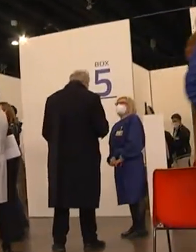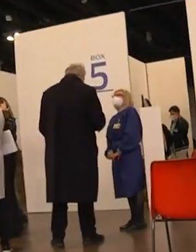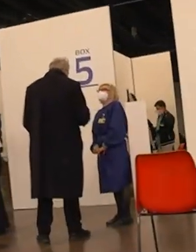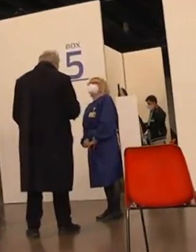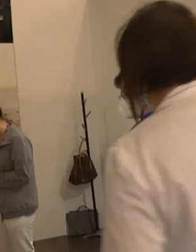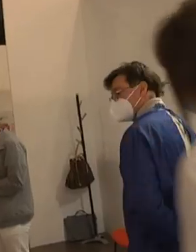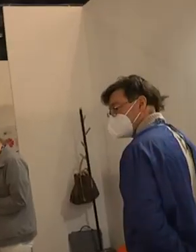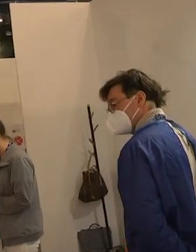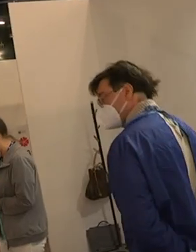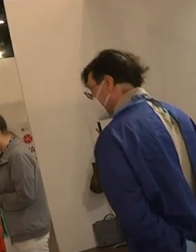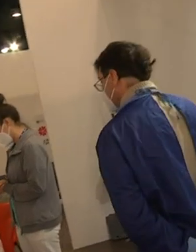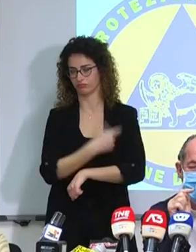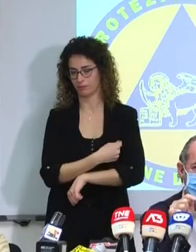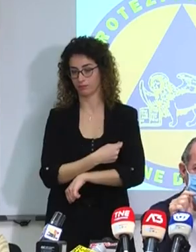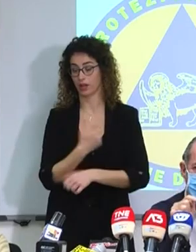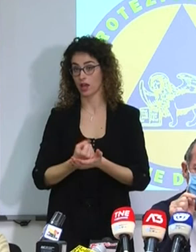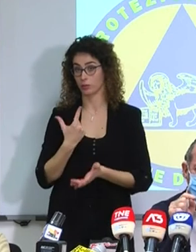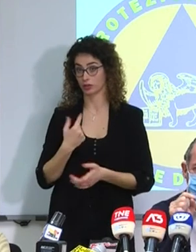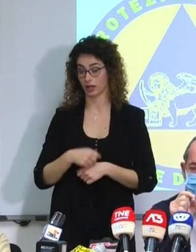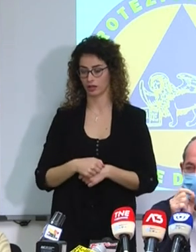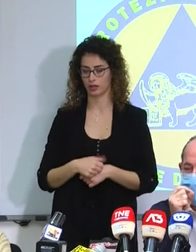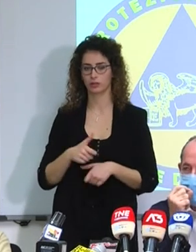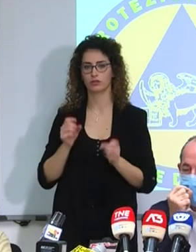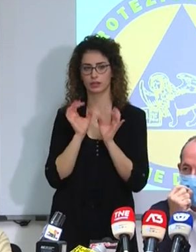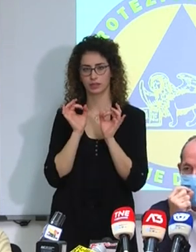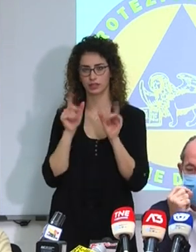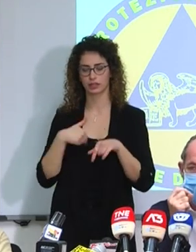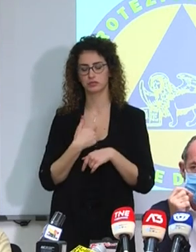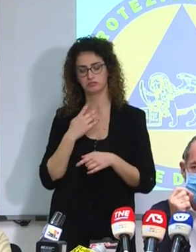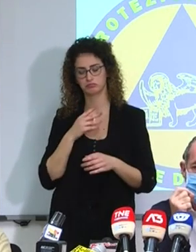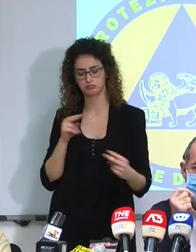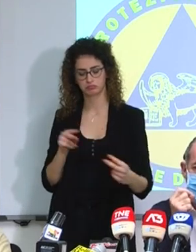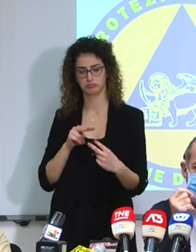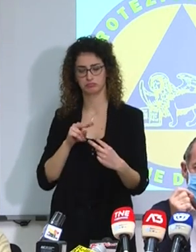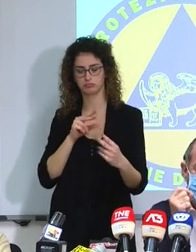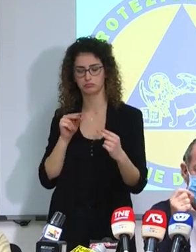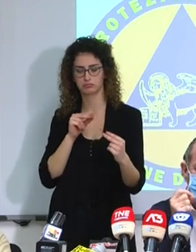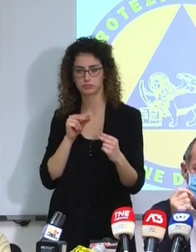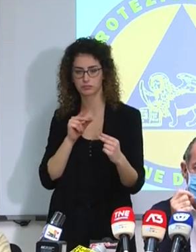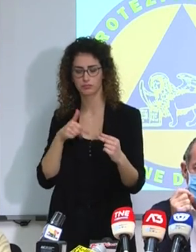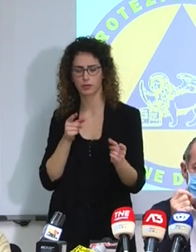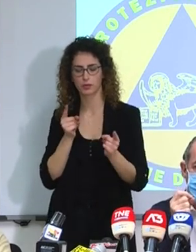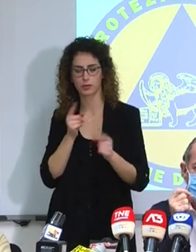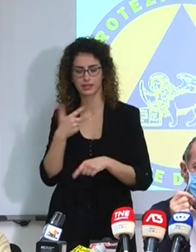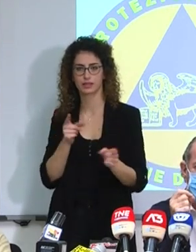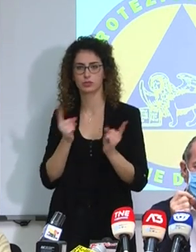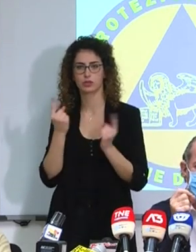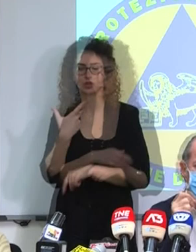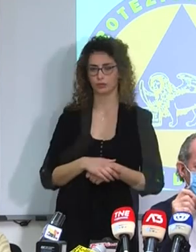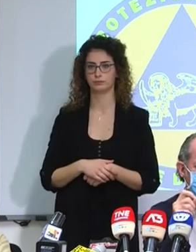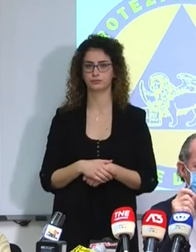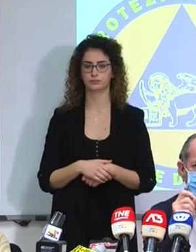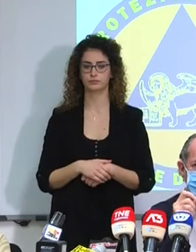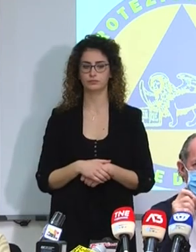tutti i giorni, anche la domenica. Stamattina abbiamo fatto un punto della situazione sui vaccini e abbiamo chiesto ai direttori comunque